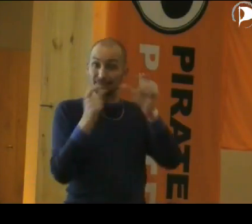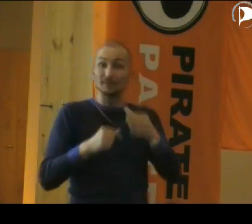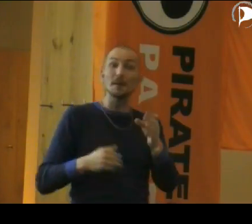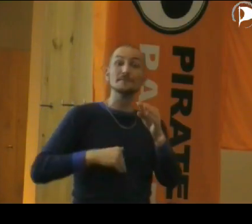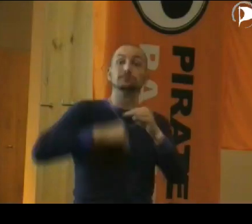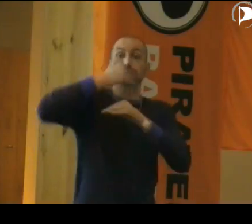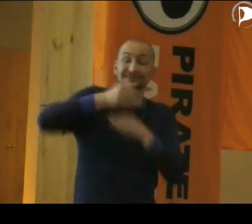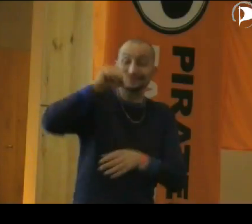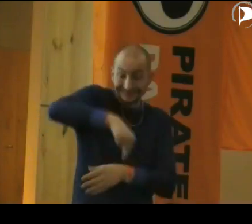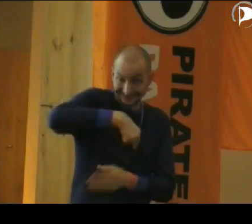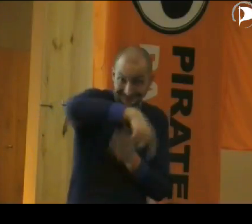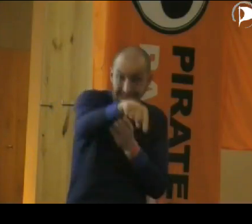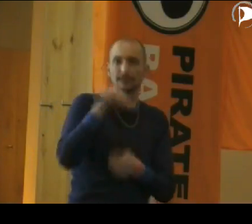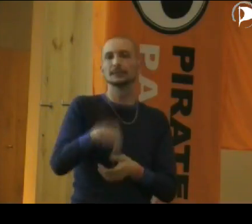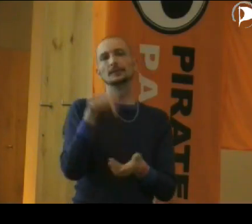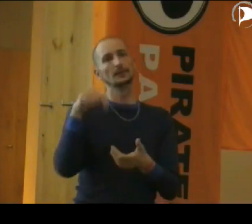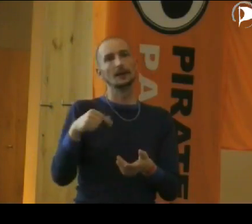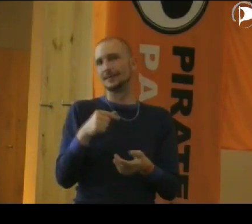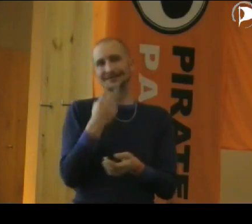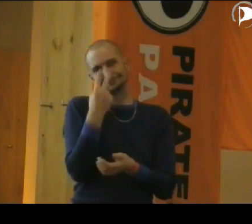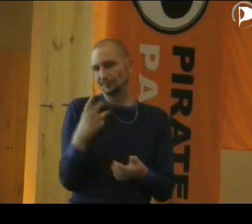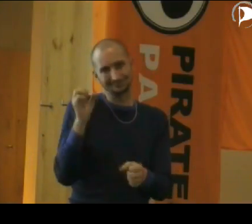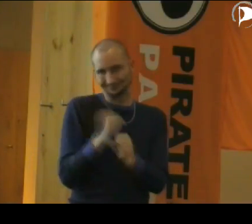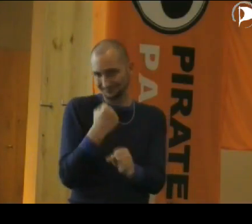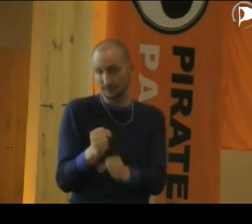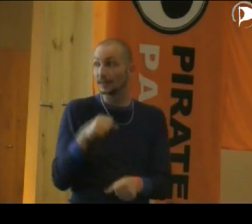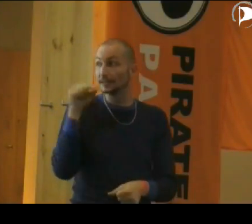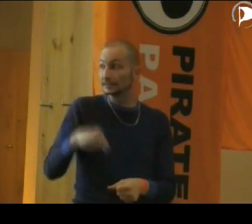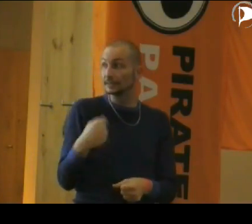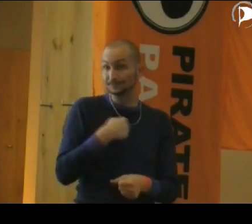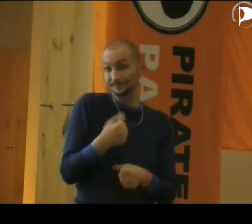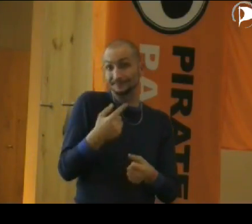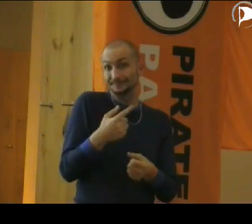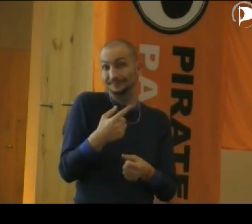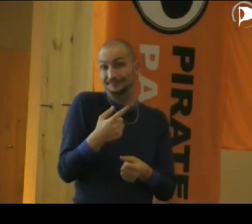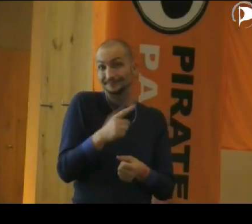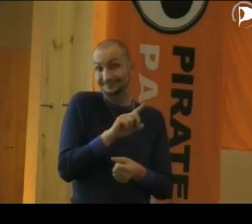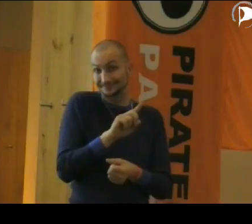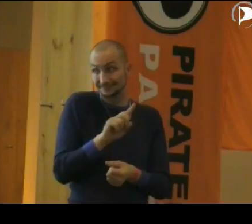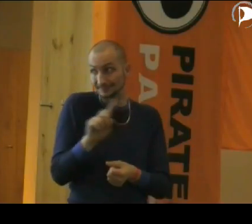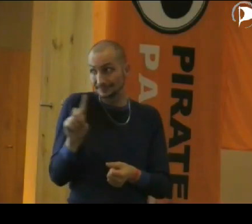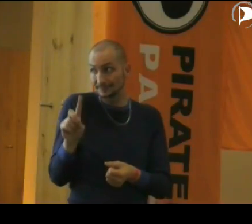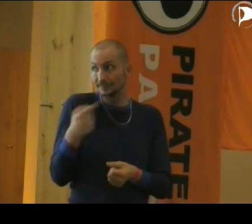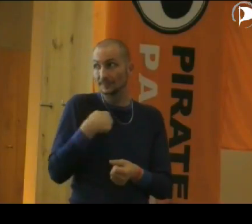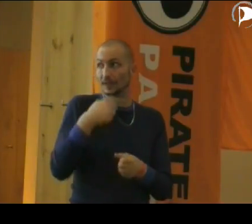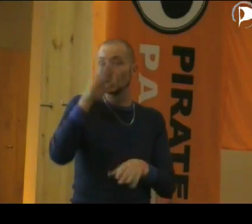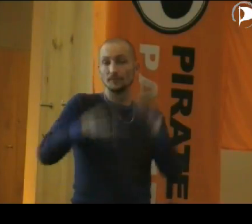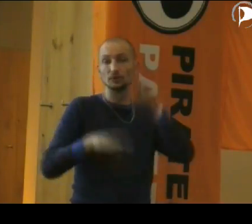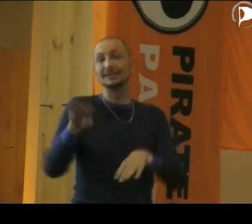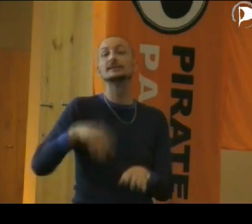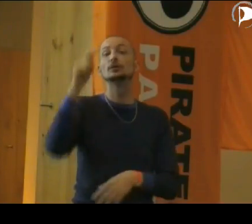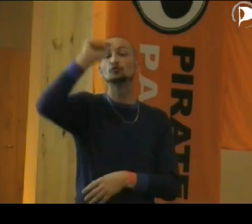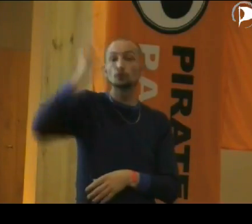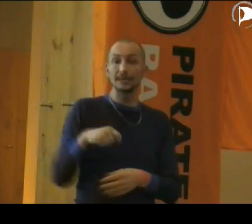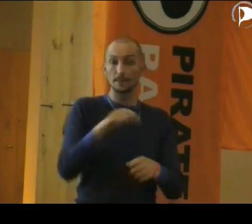ja im moment nachdem ich nicht dass ich ein paar daten dass die sich auch verschiedene und 14 gefordert hatte